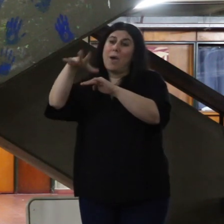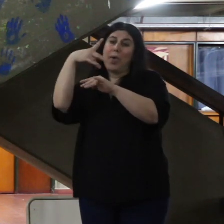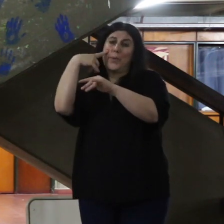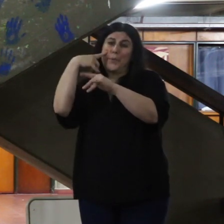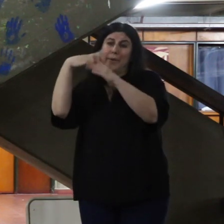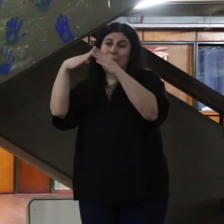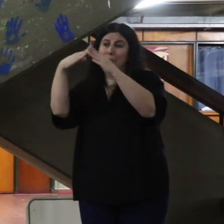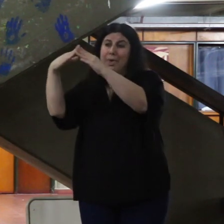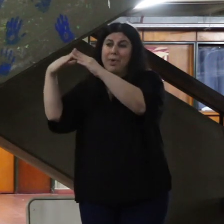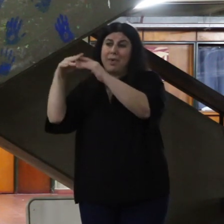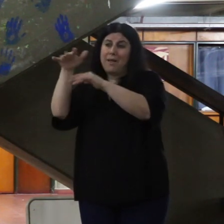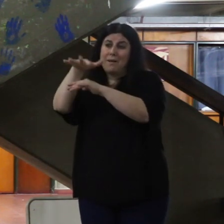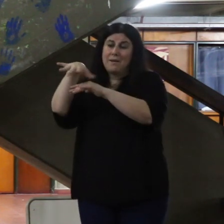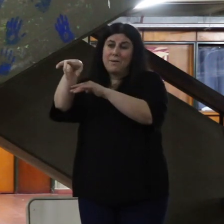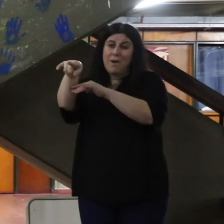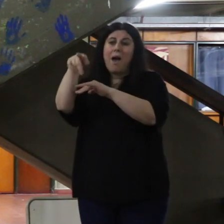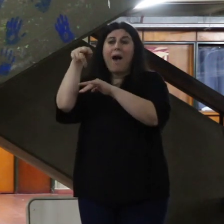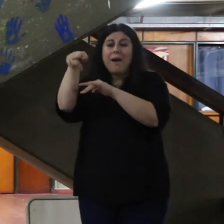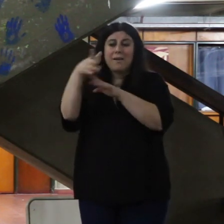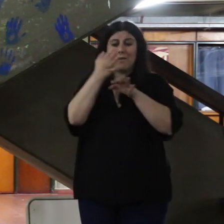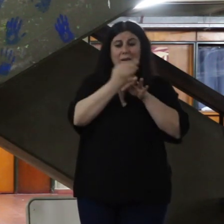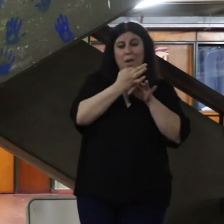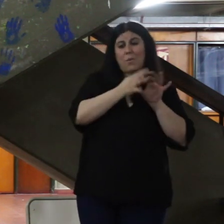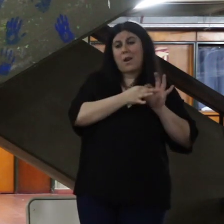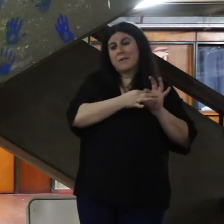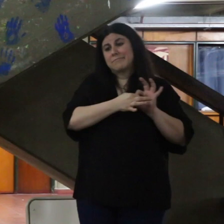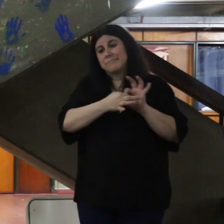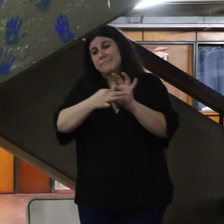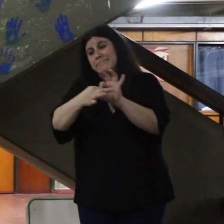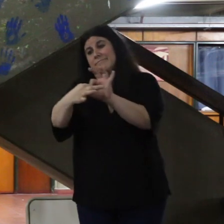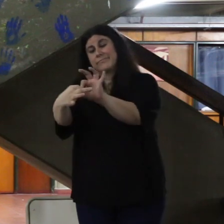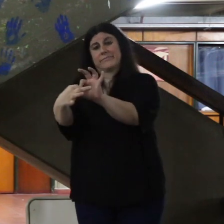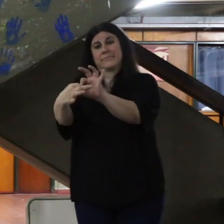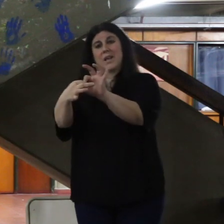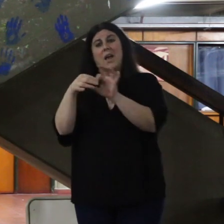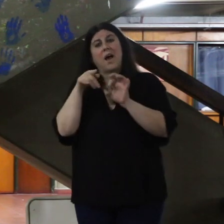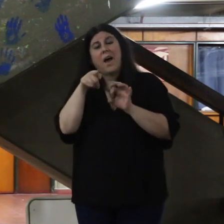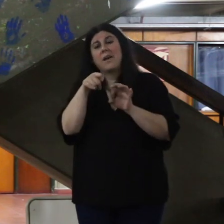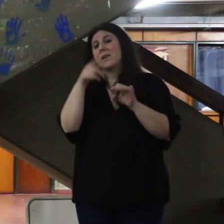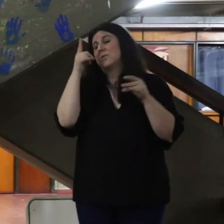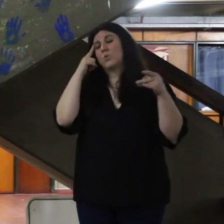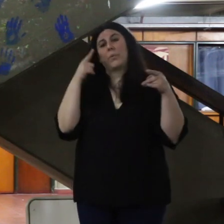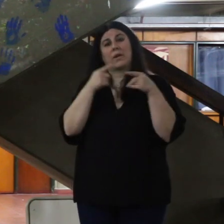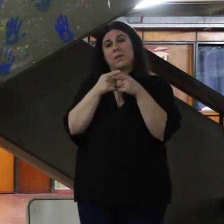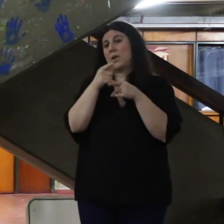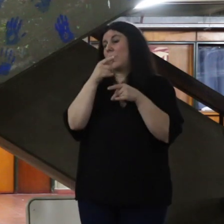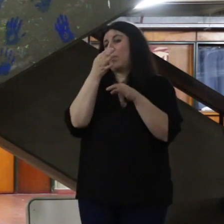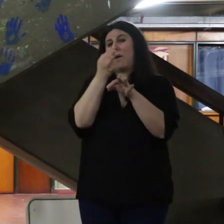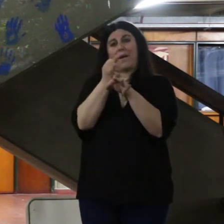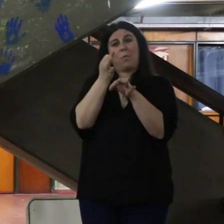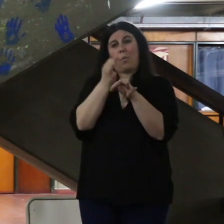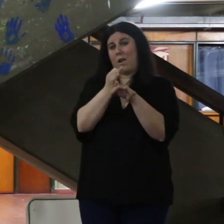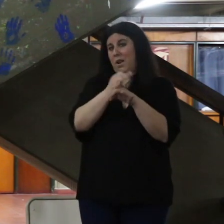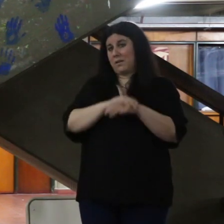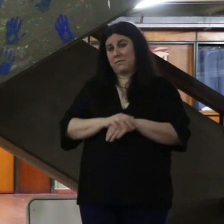De la escuela tenemos que unir, tenemos que atar, tenemos que pespuntear la escuela y la esquina.